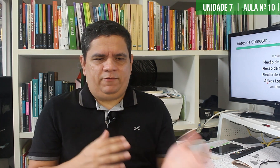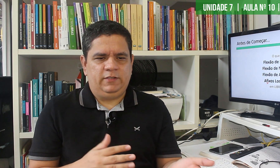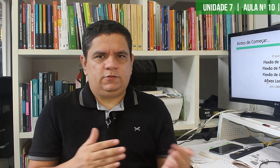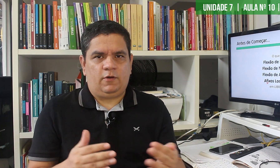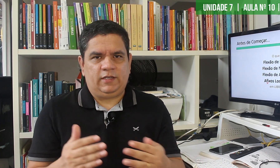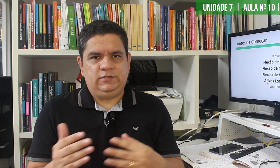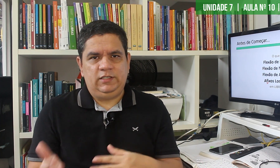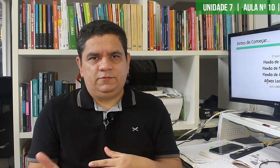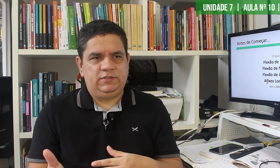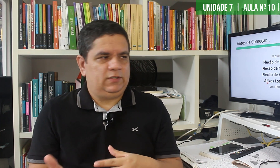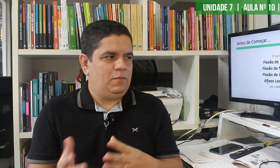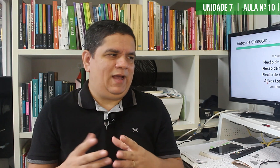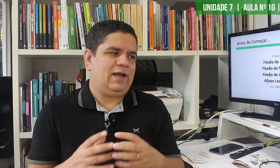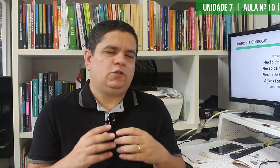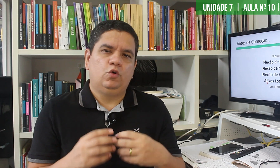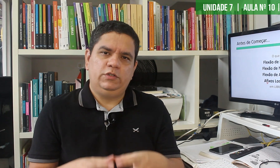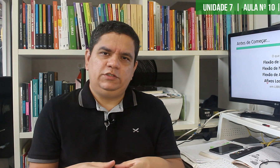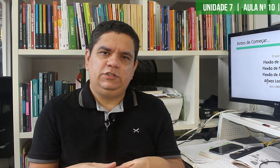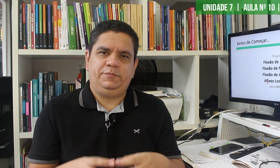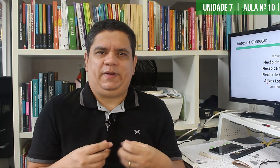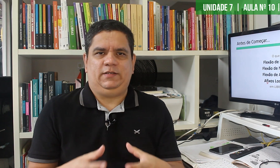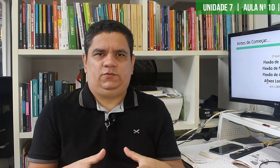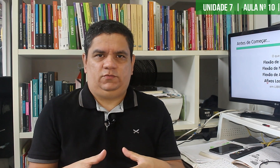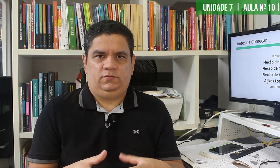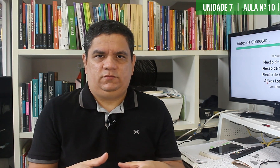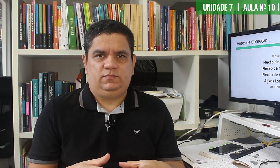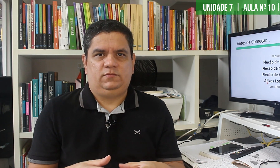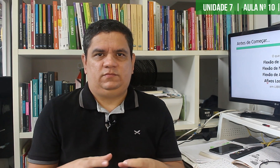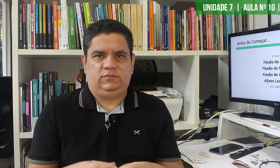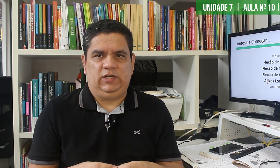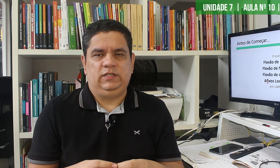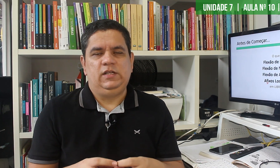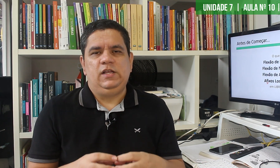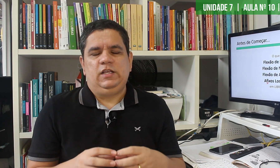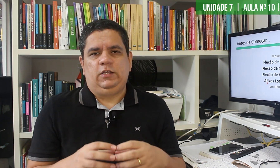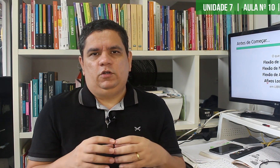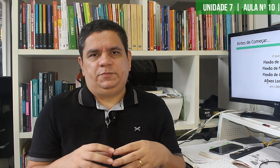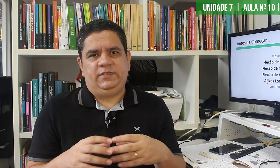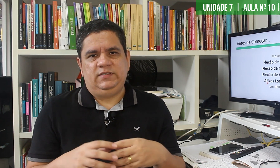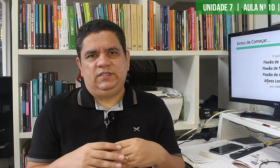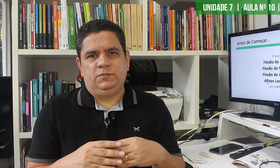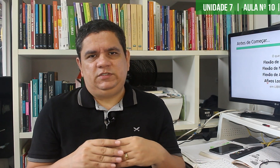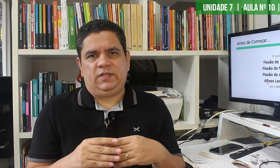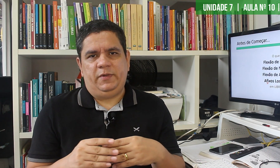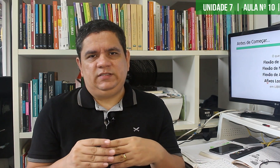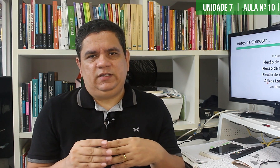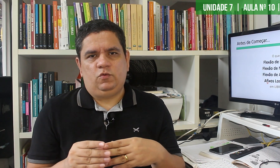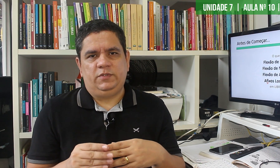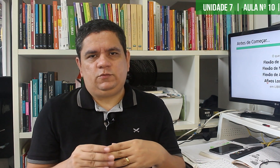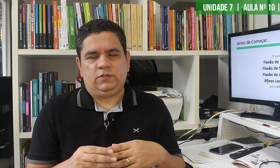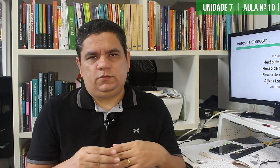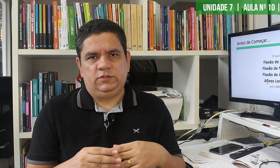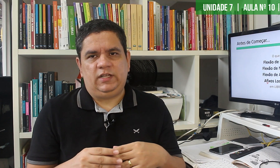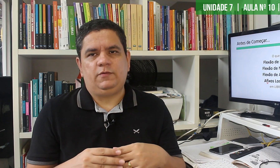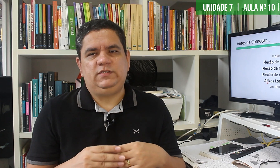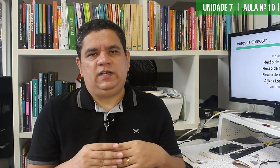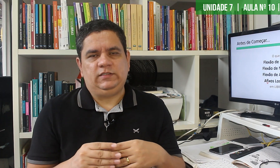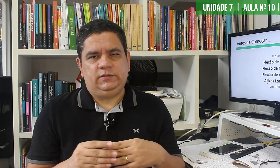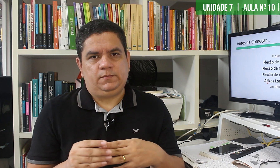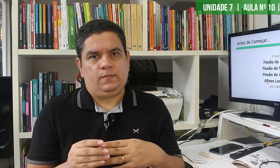afixos locativos são marcadores de espaço, tá? Que nós precisamos estabelecer em algumas situações na língua de sinais, tá